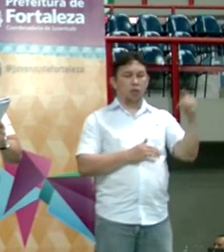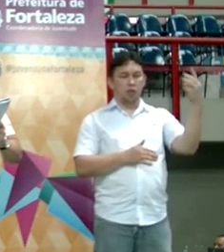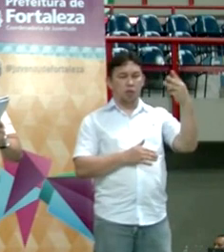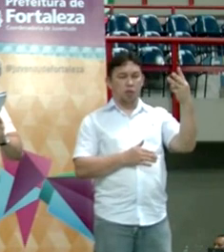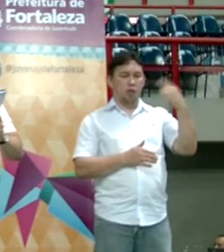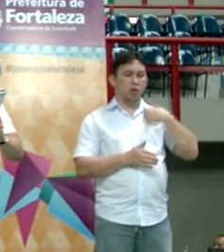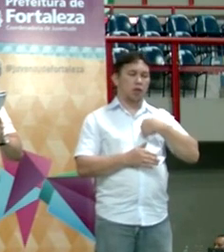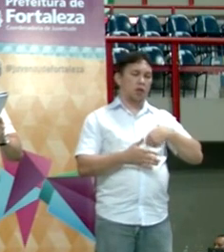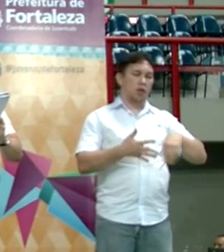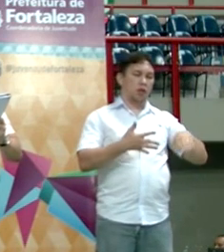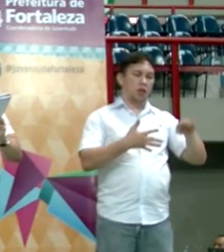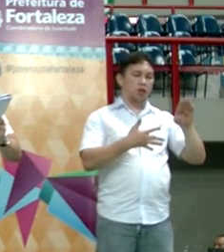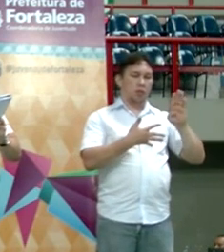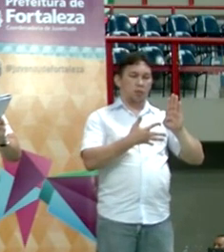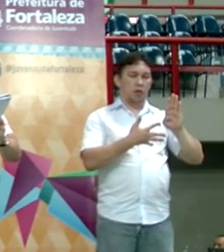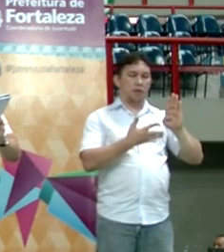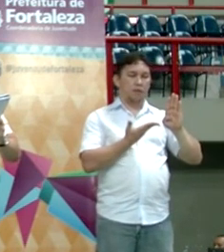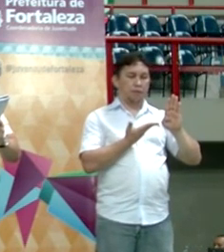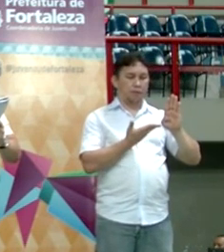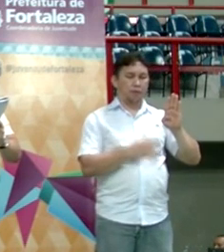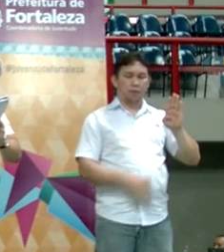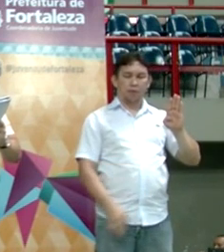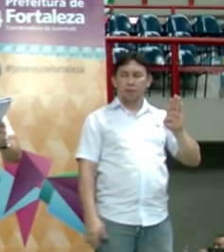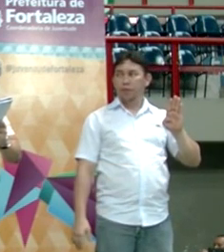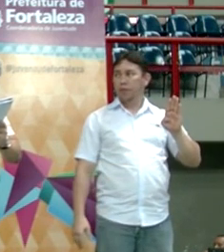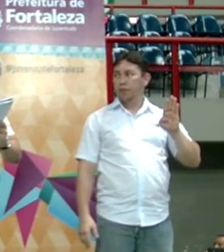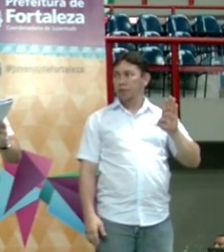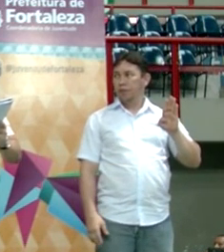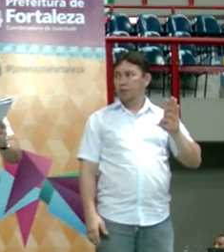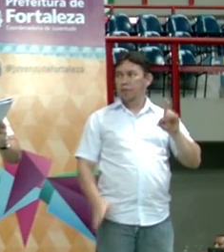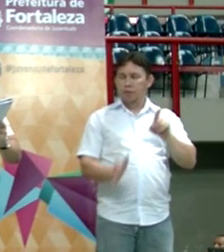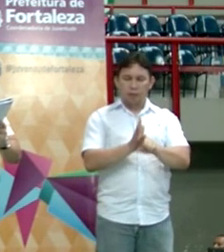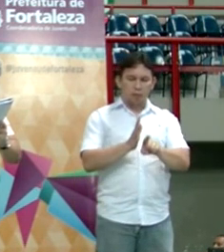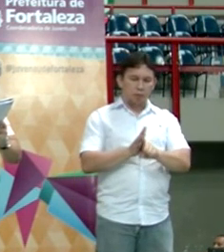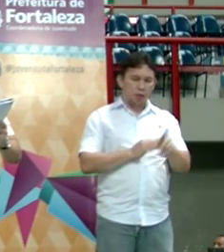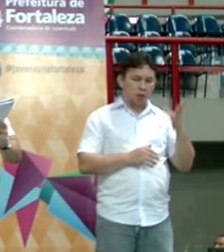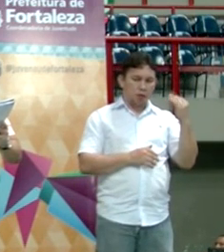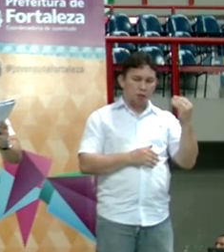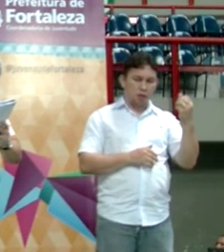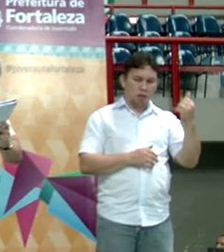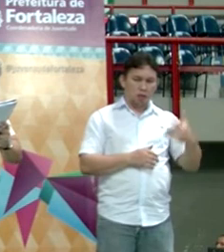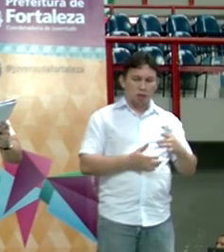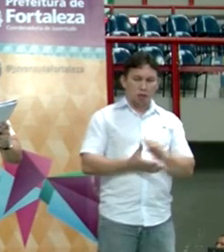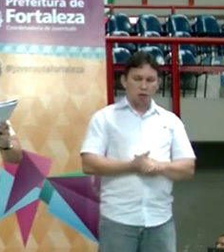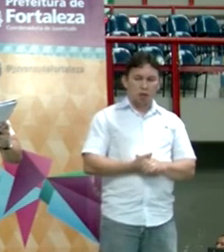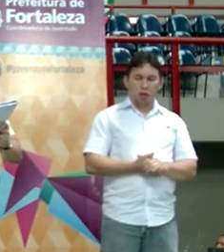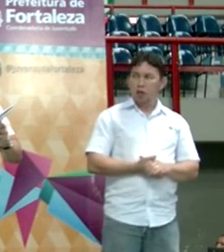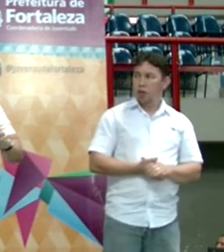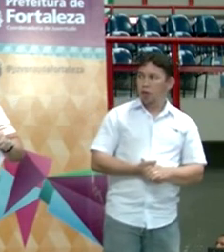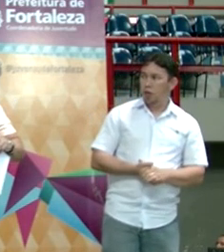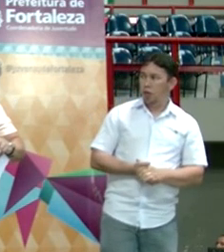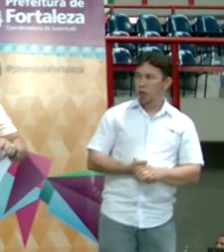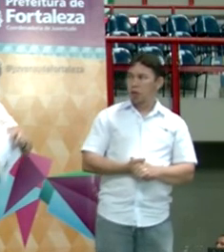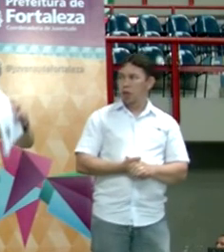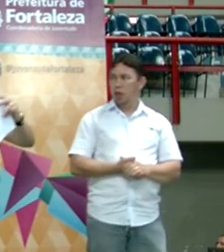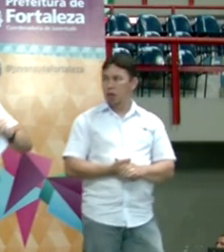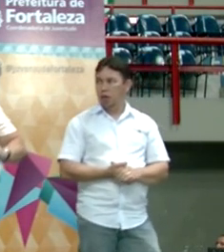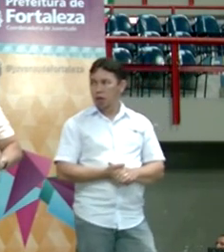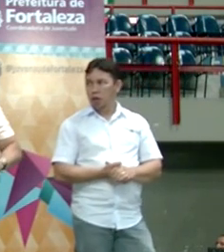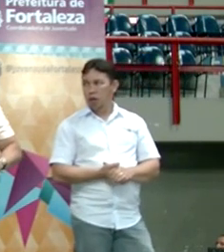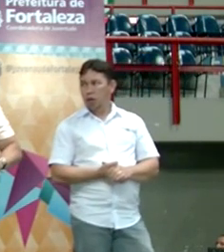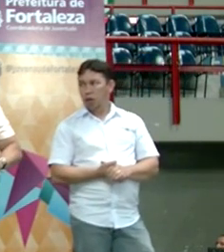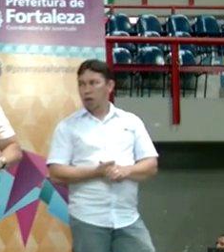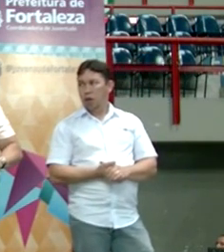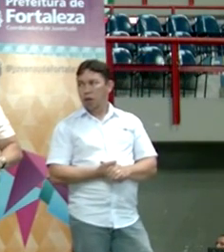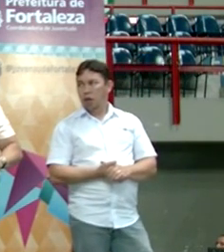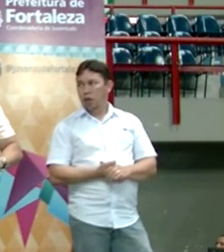item B, de bola. Jovem, eu vou fazer o seguinte, é muita questão, então eu não vou comentar item a item não. Eu